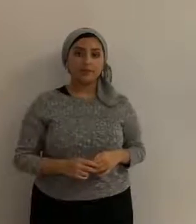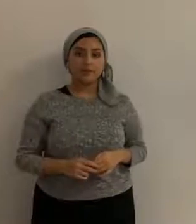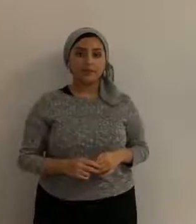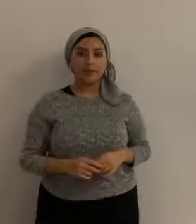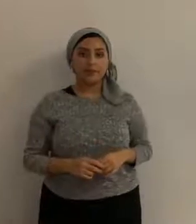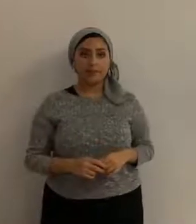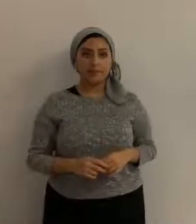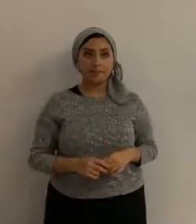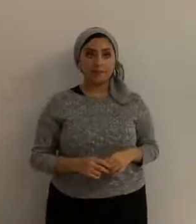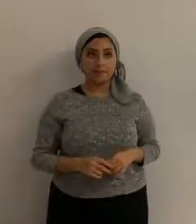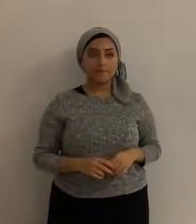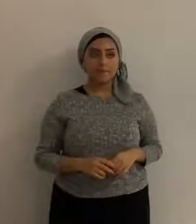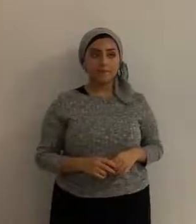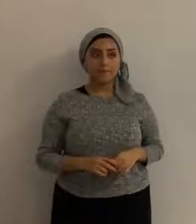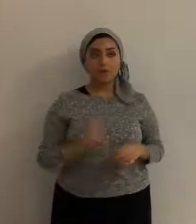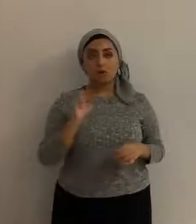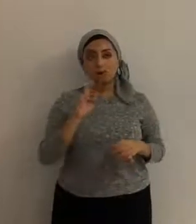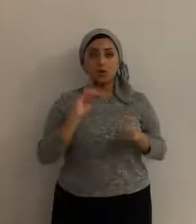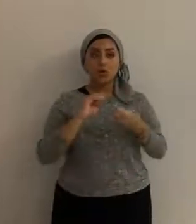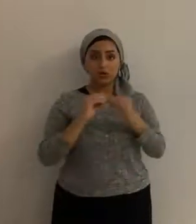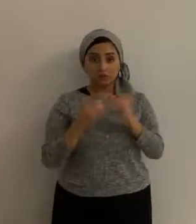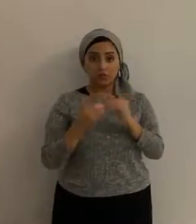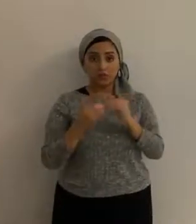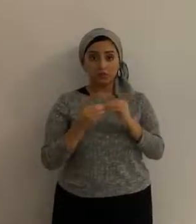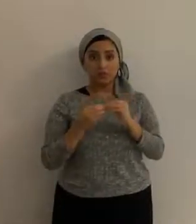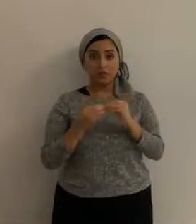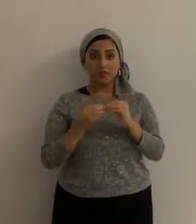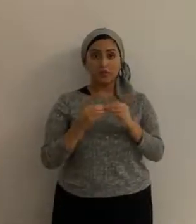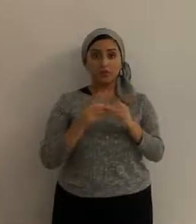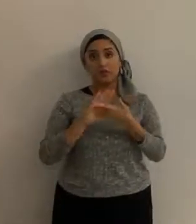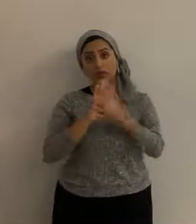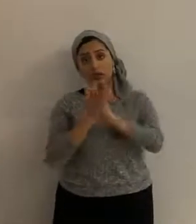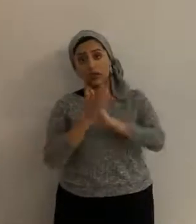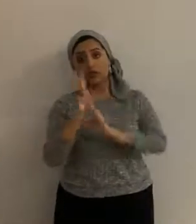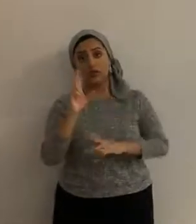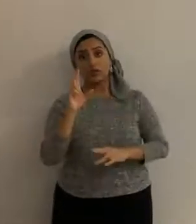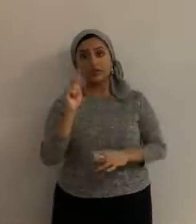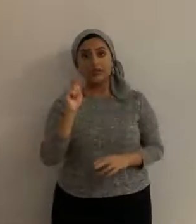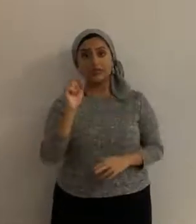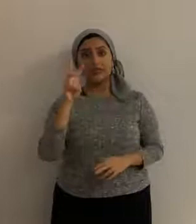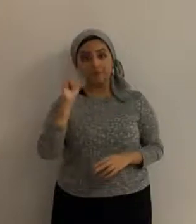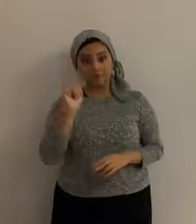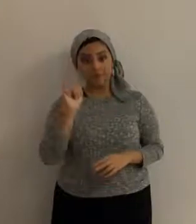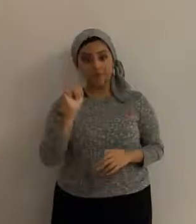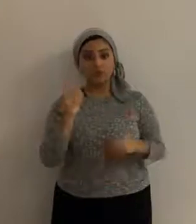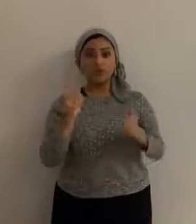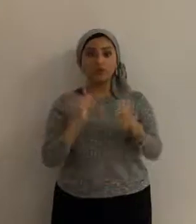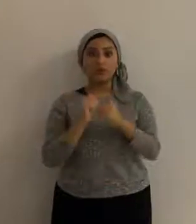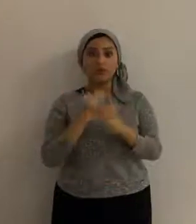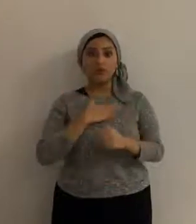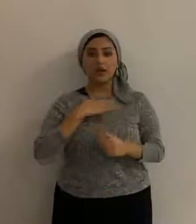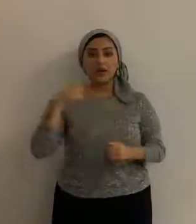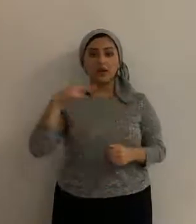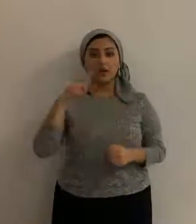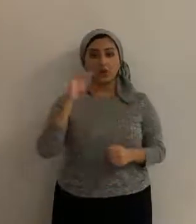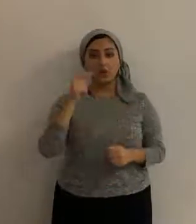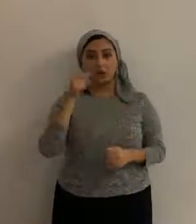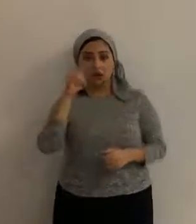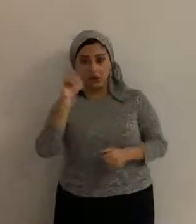las coordenadas geográficas a coordenadas UTM, entonces con el programa de diseño asistido por computadora